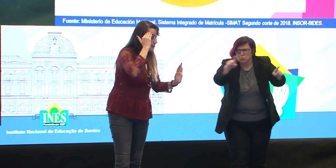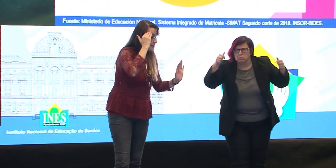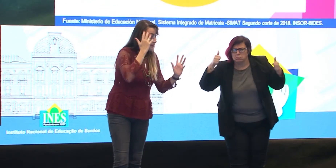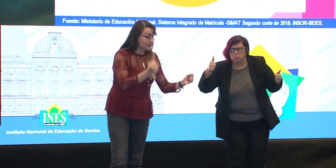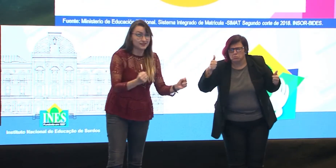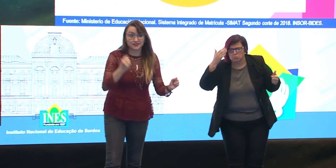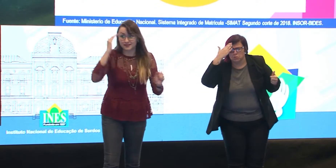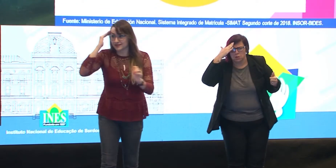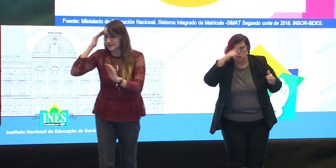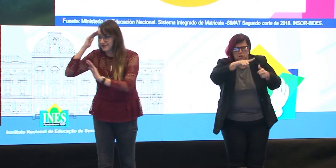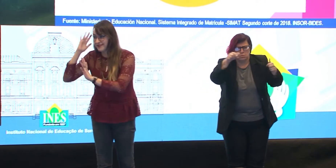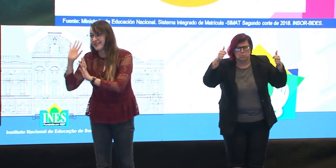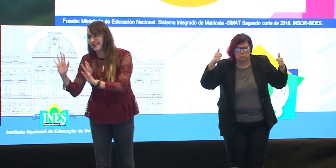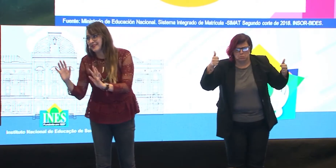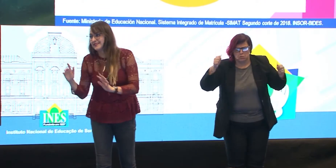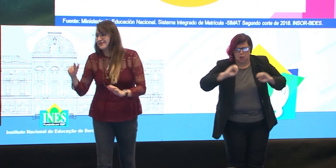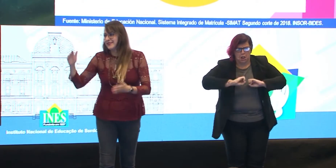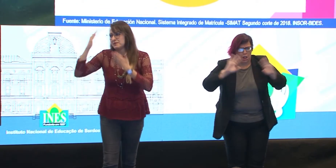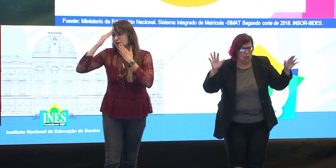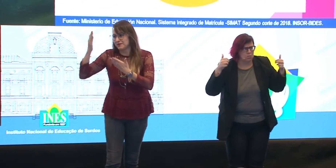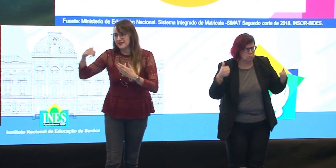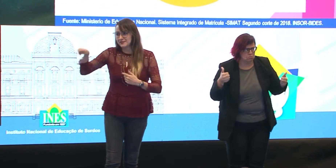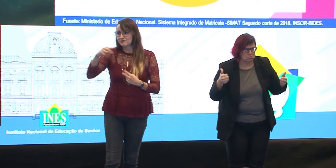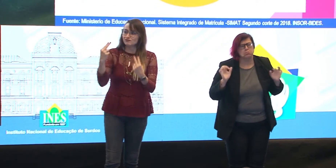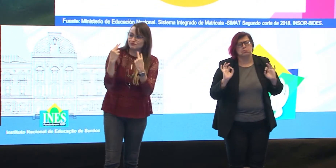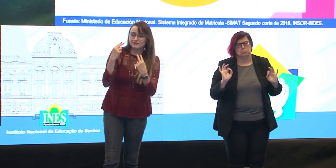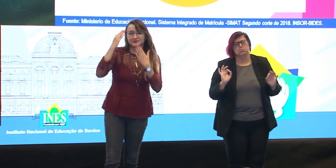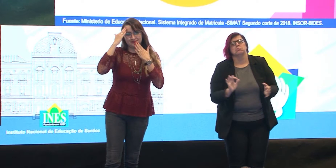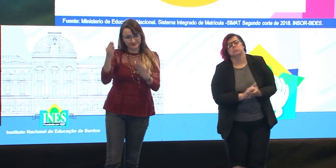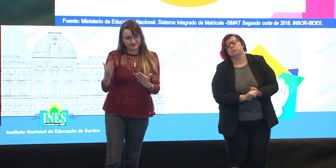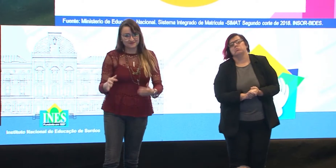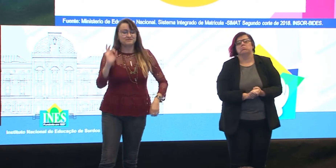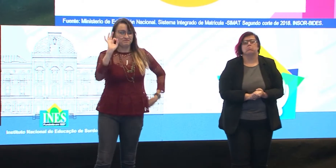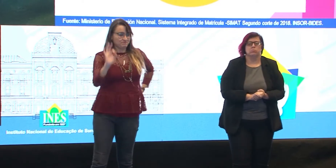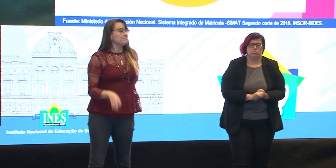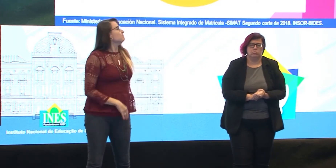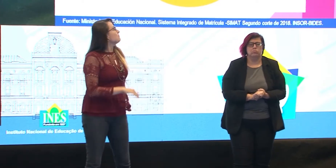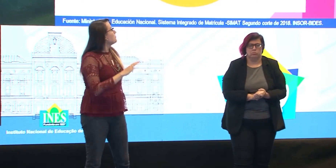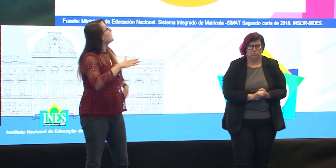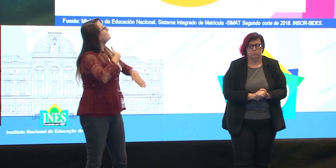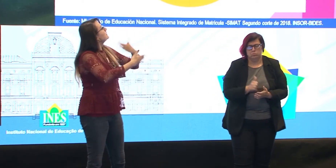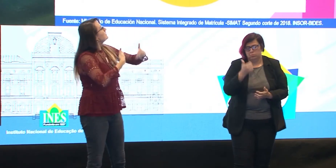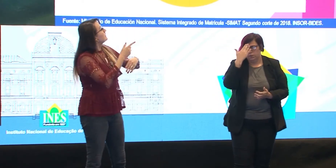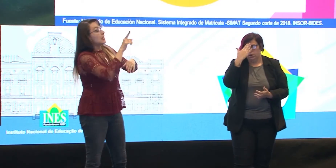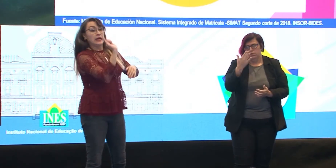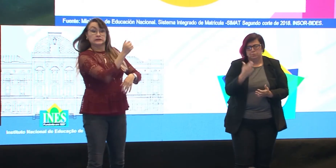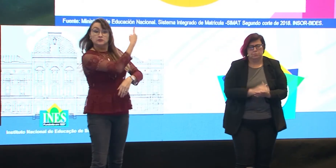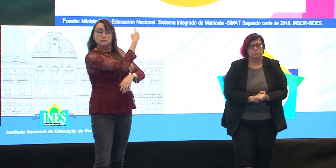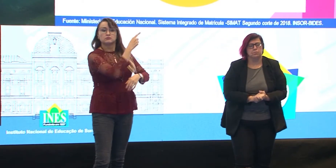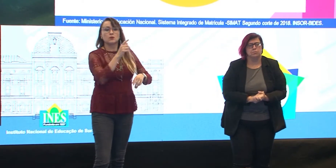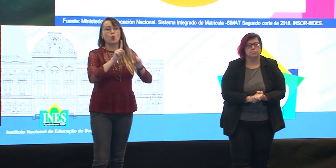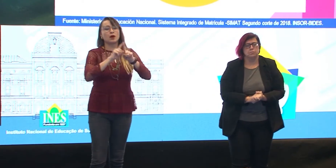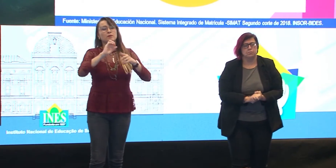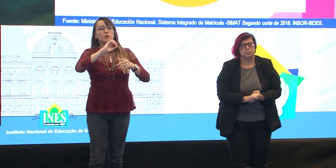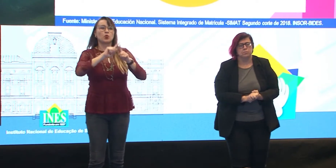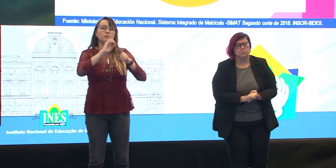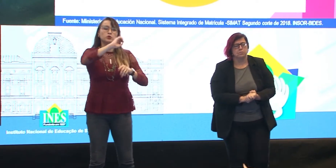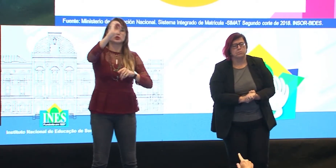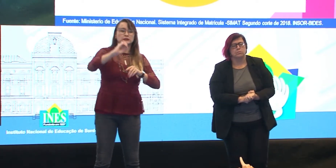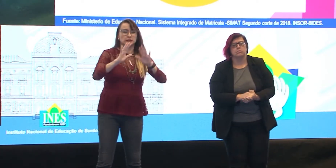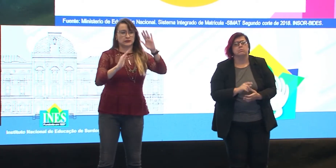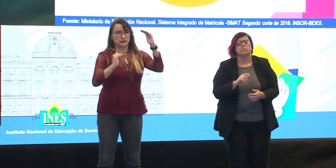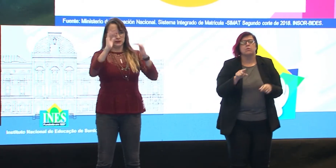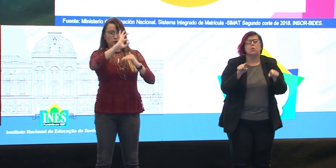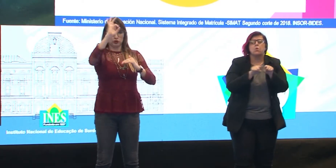educação especial. Tá claro até aqui? Vocês estão me entendendo? Ó, obrigado pela assistência de